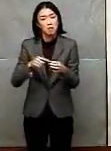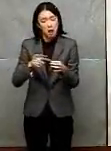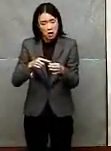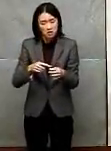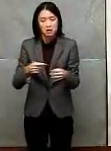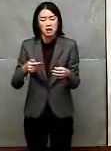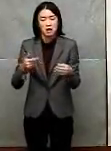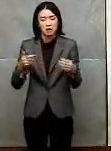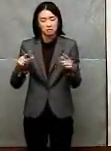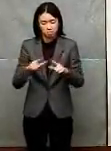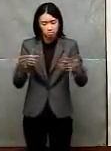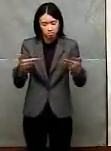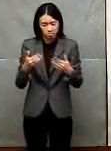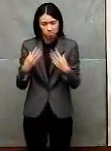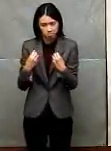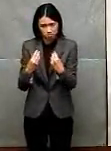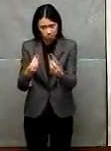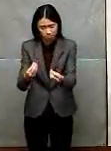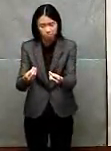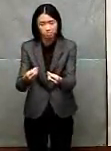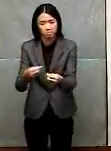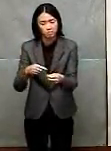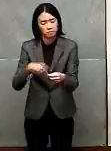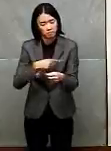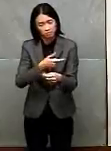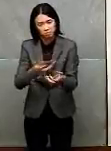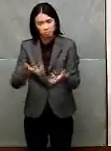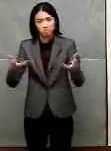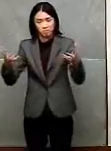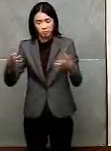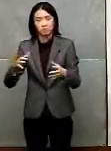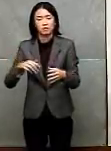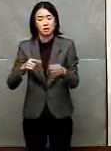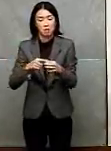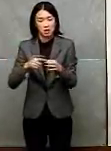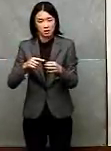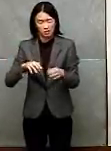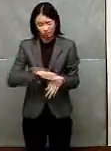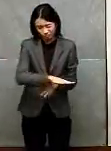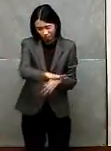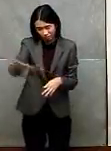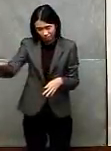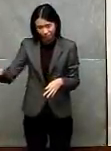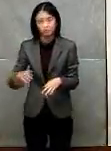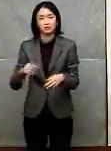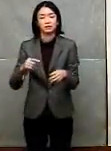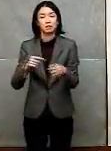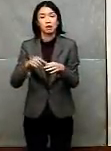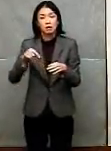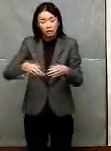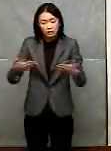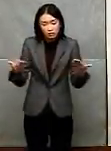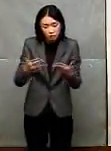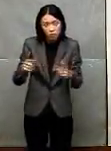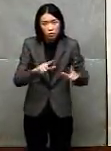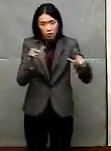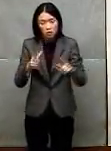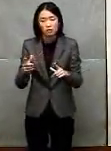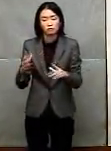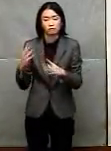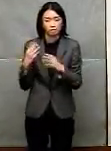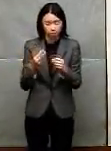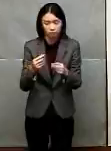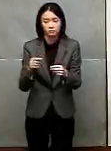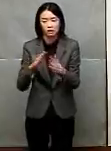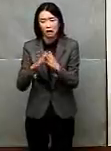運を醸成することにより、オール山形で産業人材の県内への定着回帰の促進に努めてまい